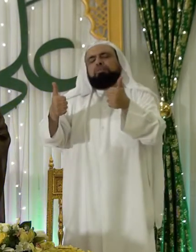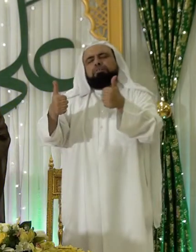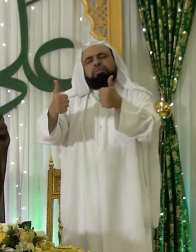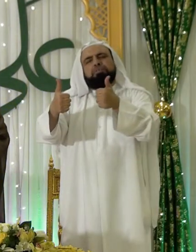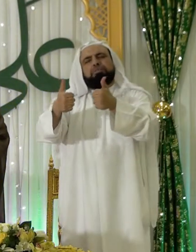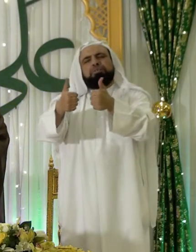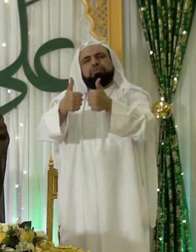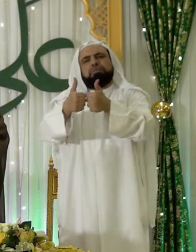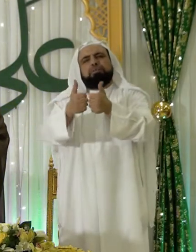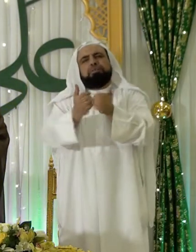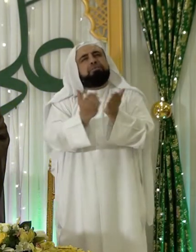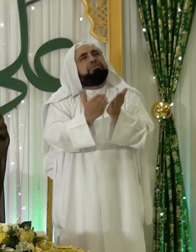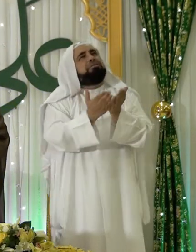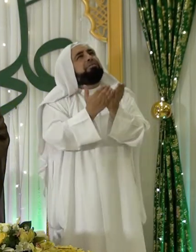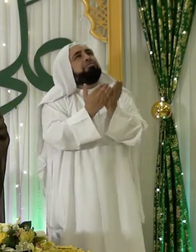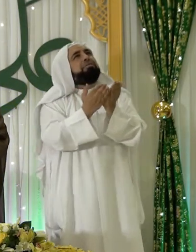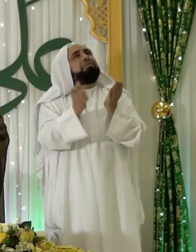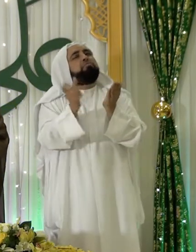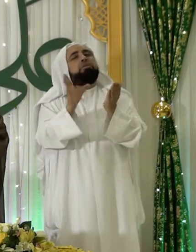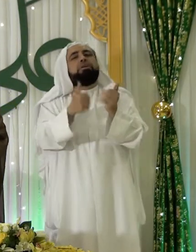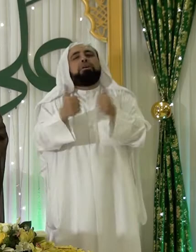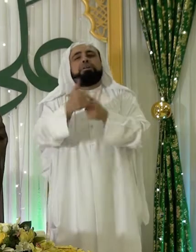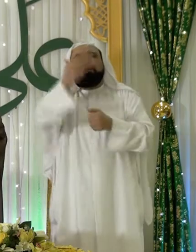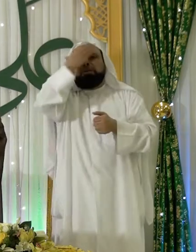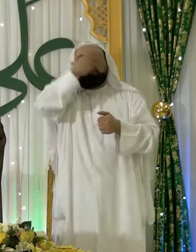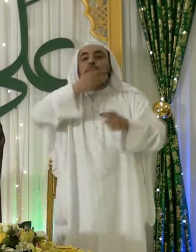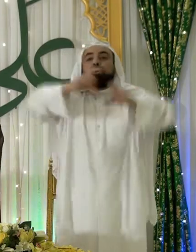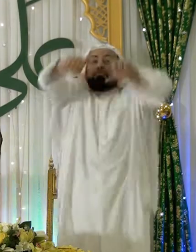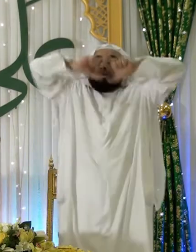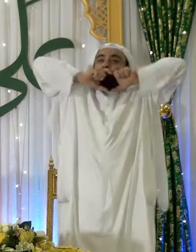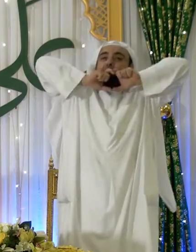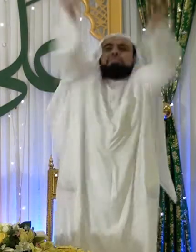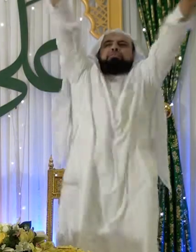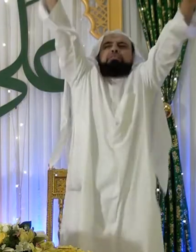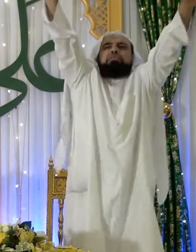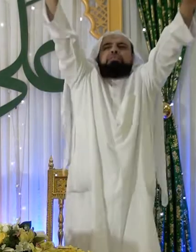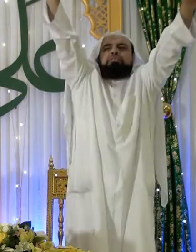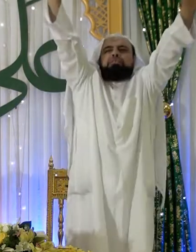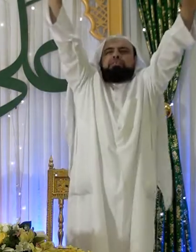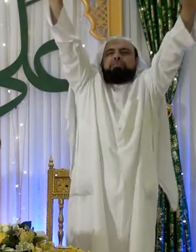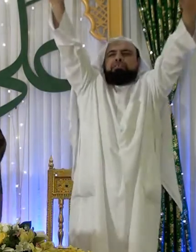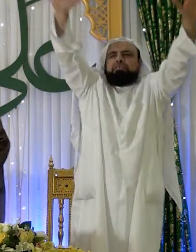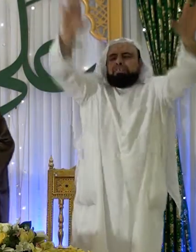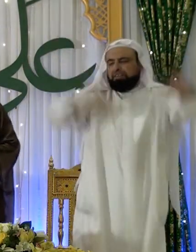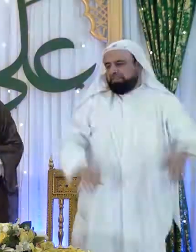وصلى الله وسلم على محمد وآله الطاهرين.